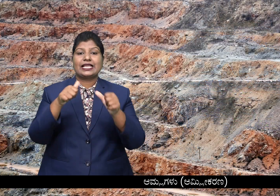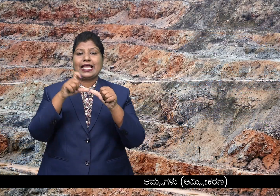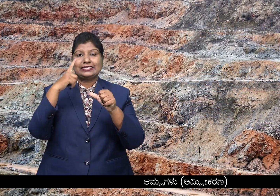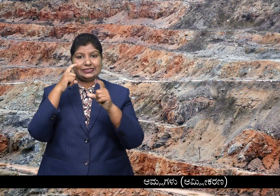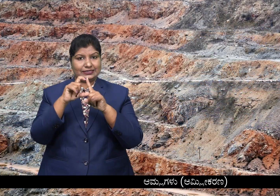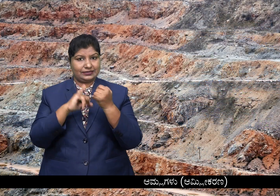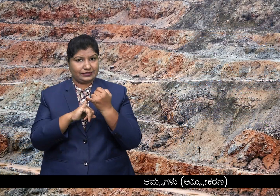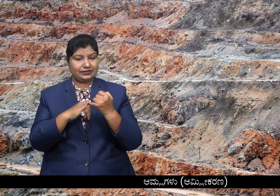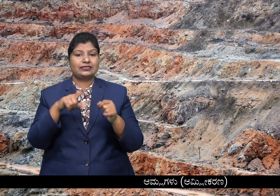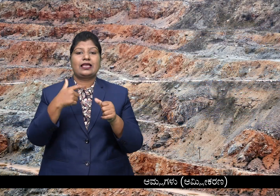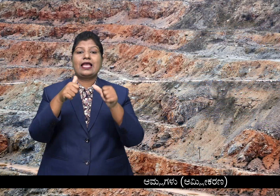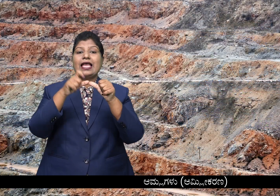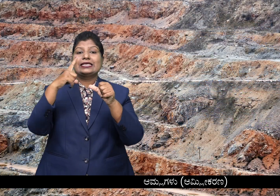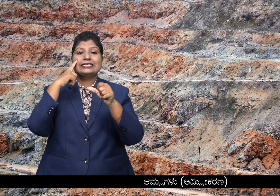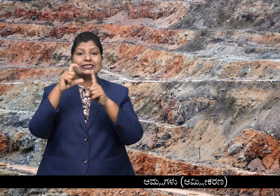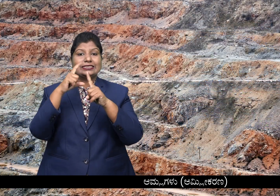ಆಮ್ಲಗಳು,